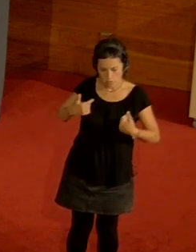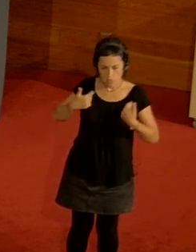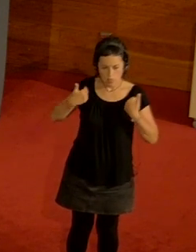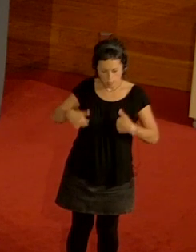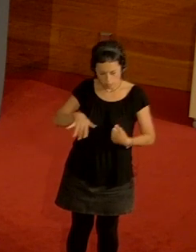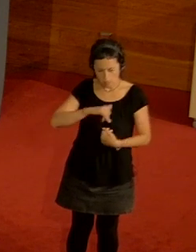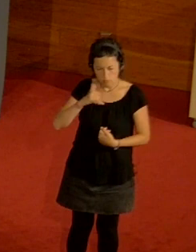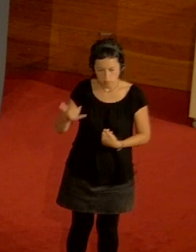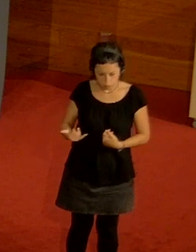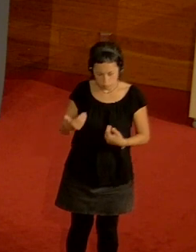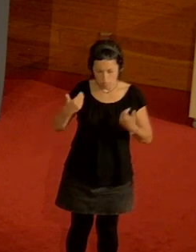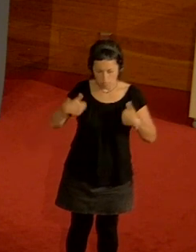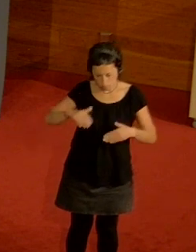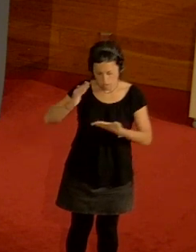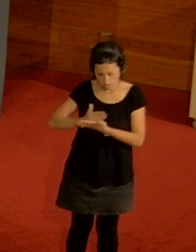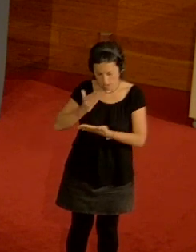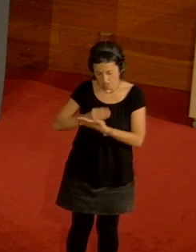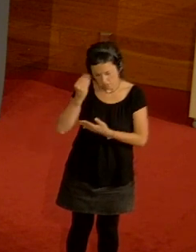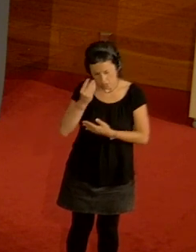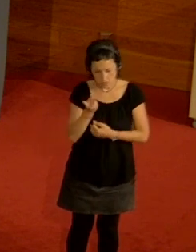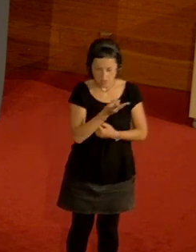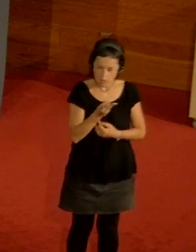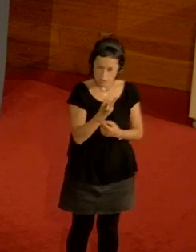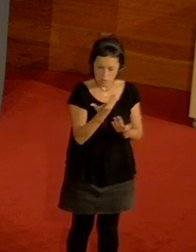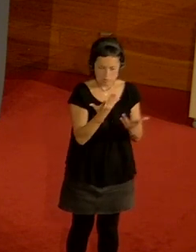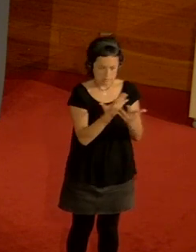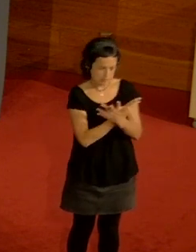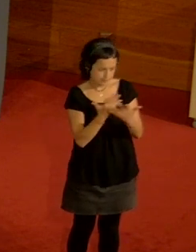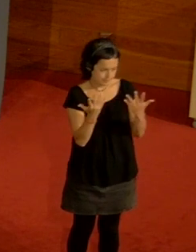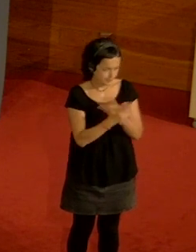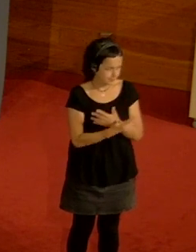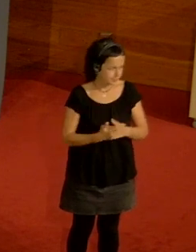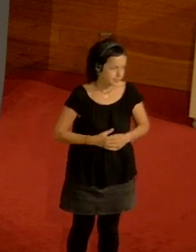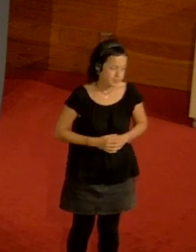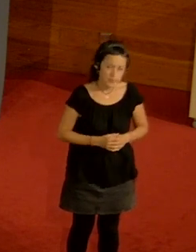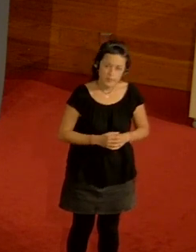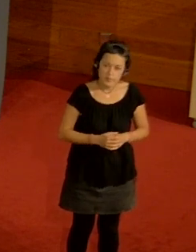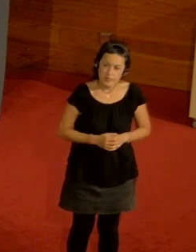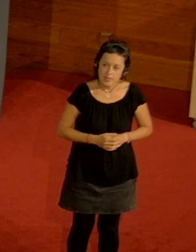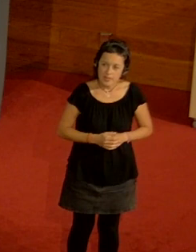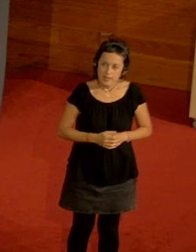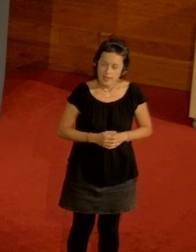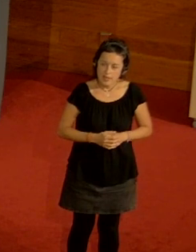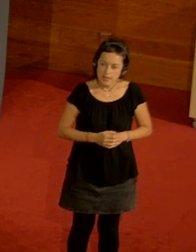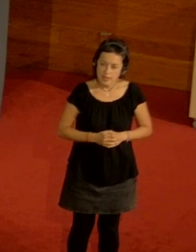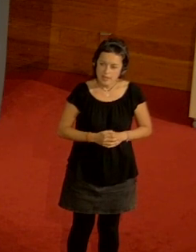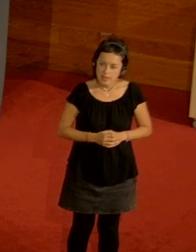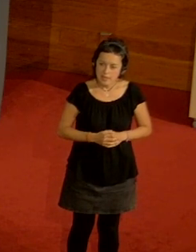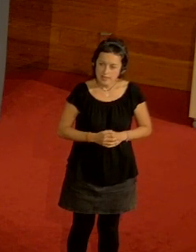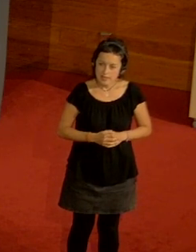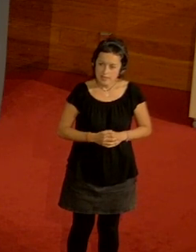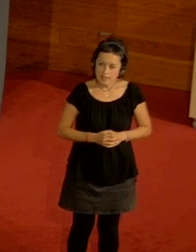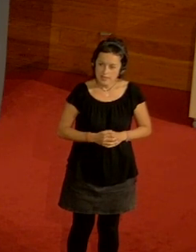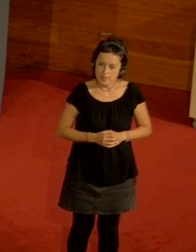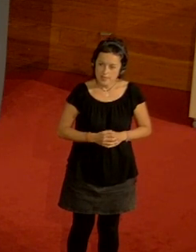pero me parece que están muy entremezcladas eh A mí me parece que que hay una diferencia que que que